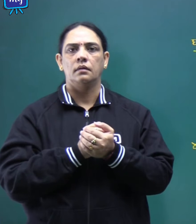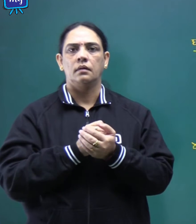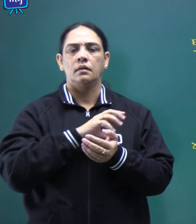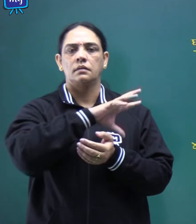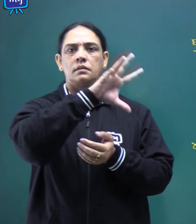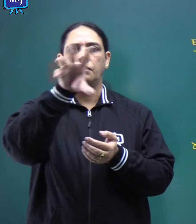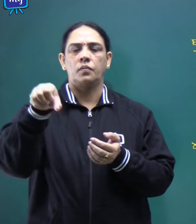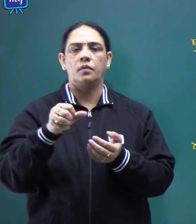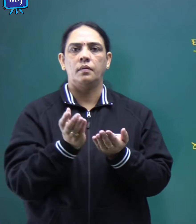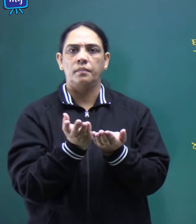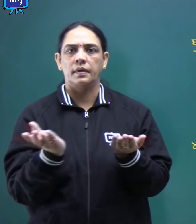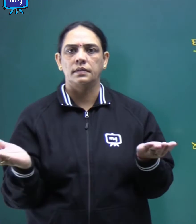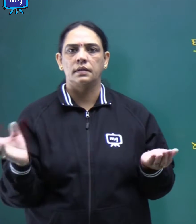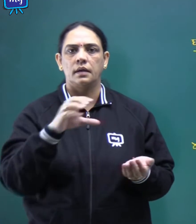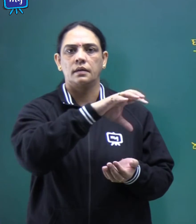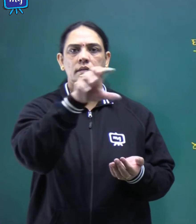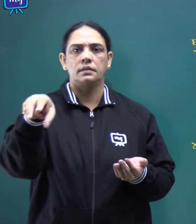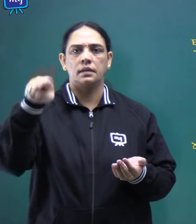संपूर्ण पृष्ठीय क्षेत्रफल